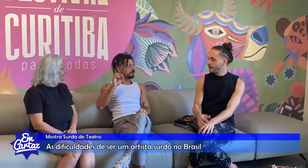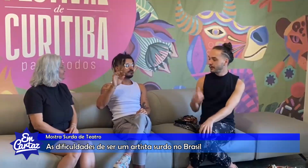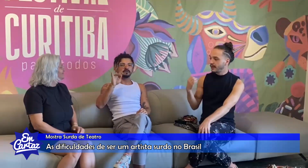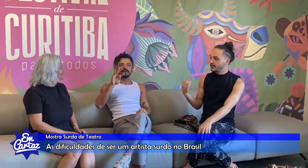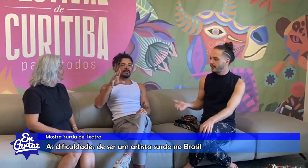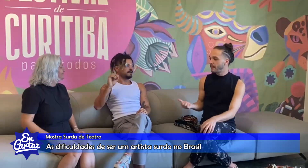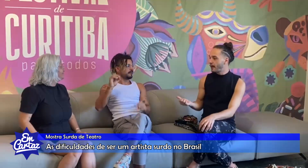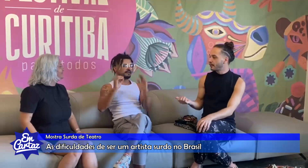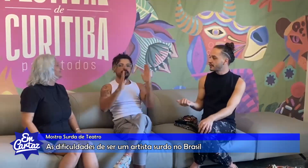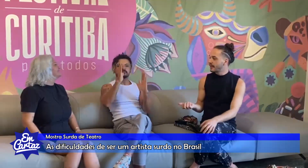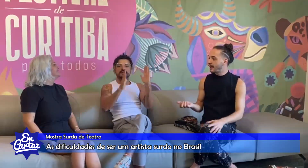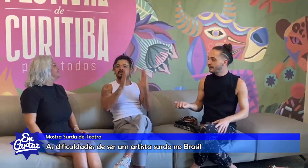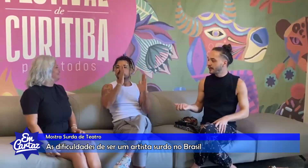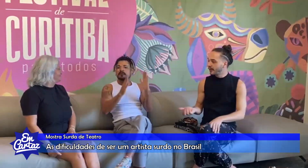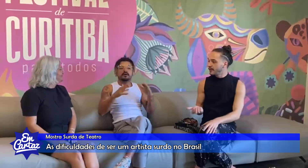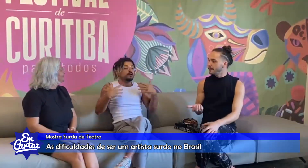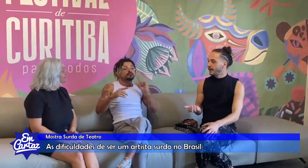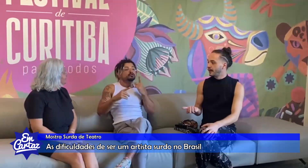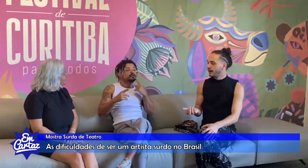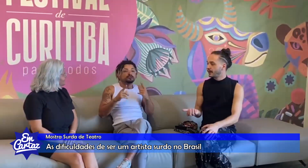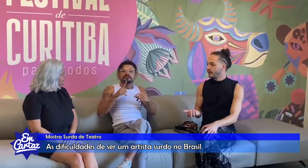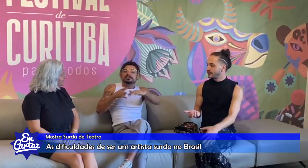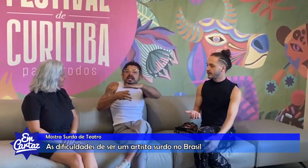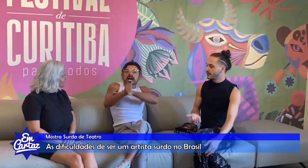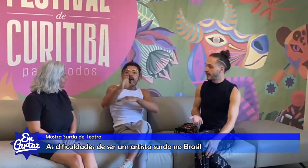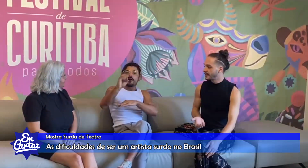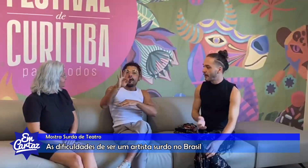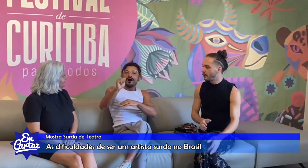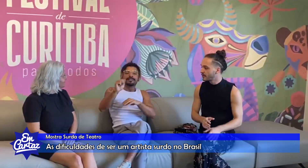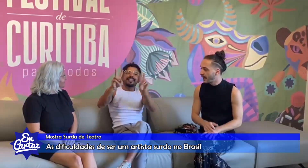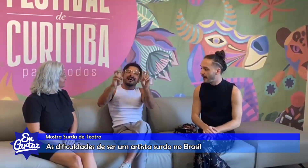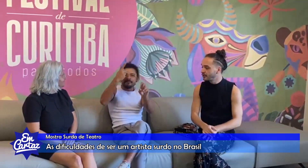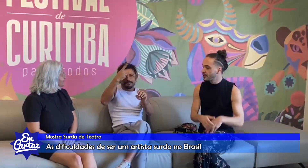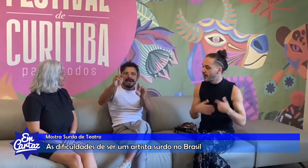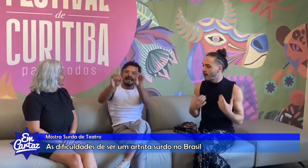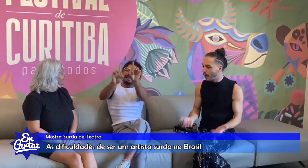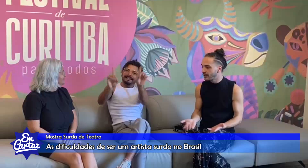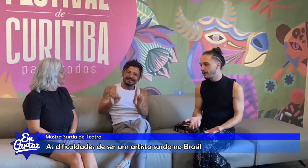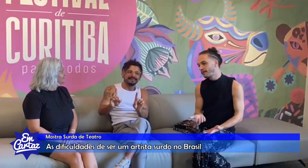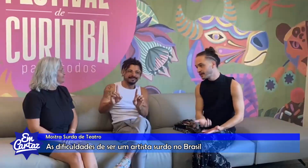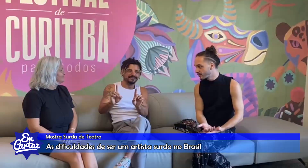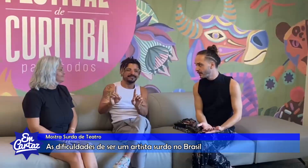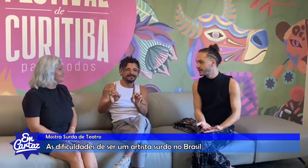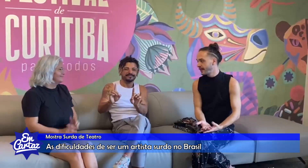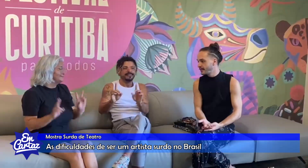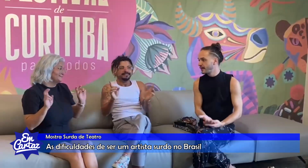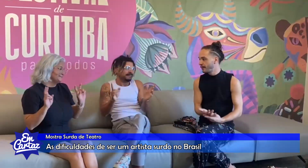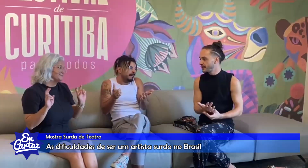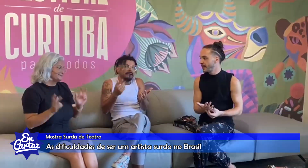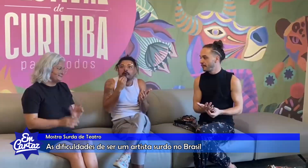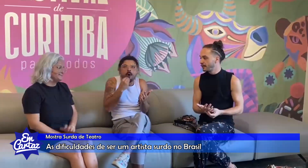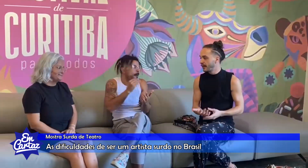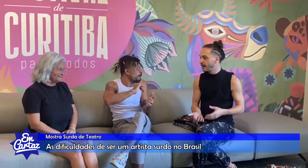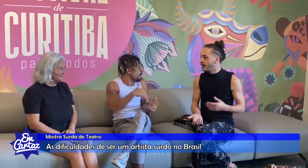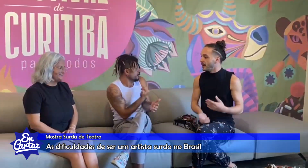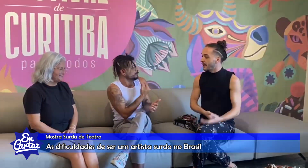a gente tem a Paulo Gustavo, né? Os editais da Paulo Gustavo tinha cota para pessoas com deficiência, por exemplo, né? Que